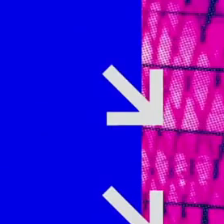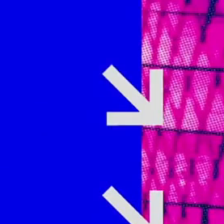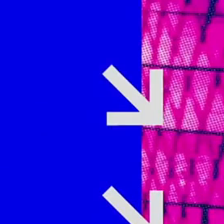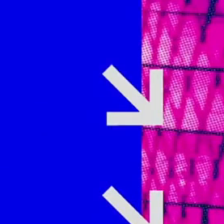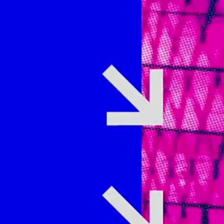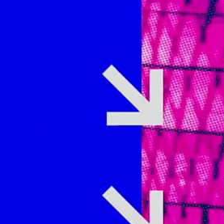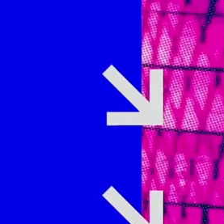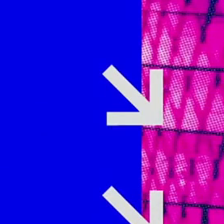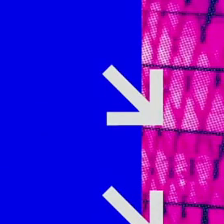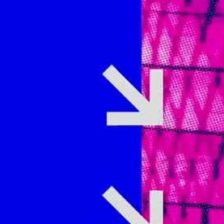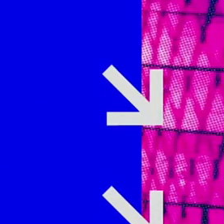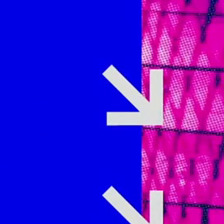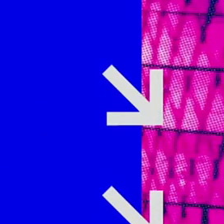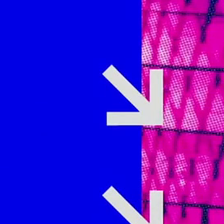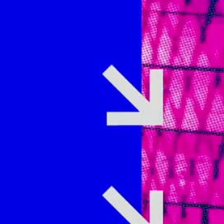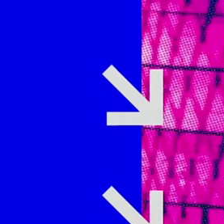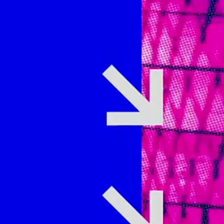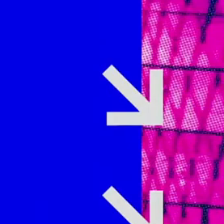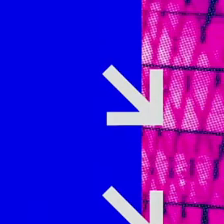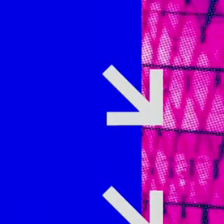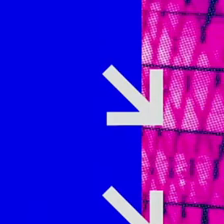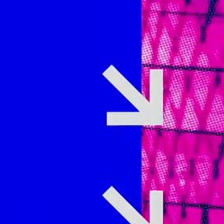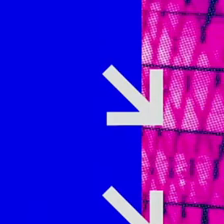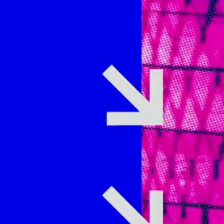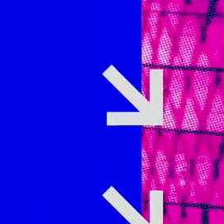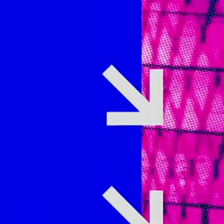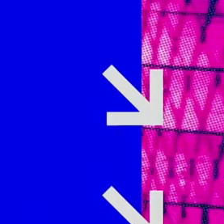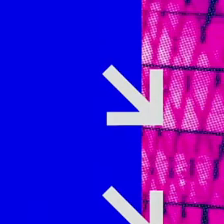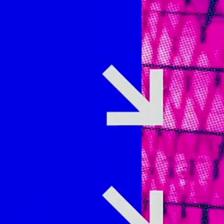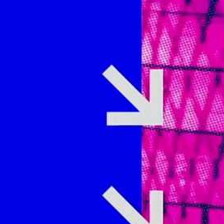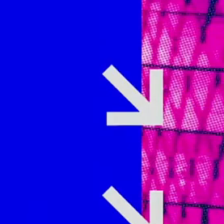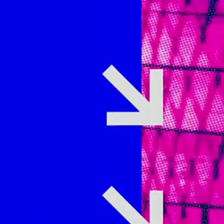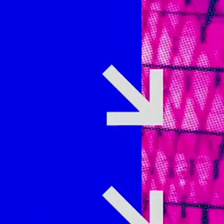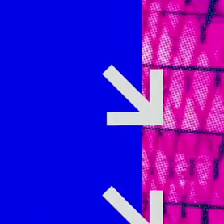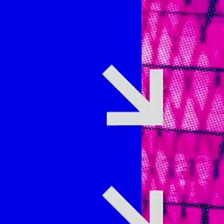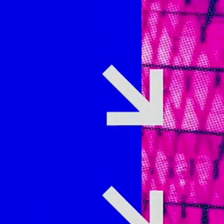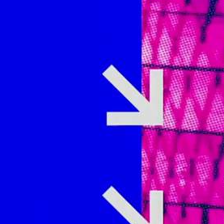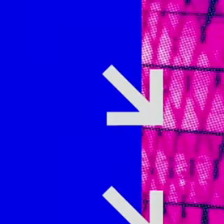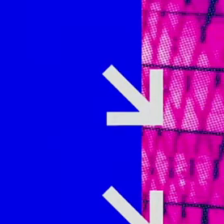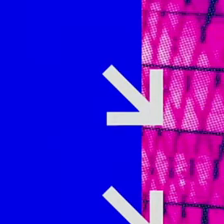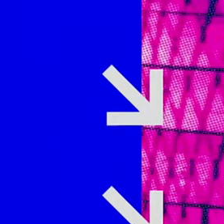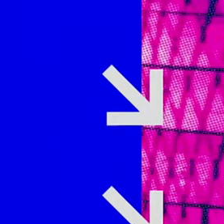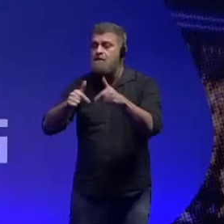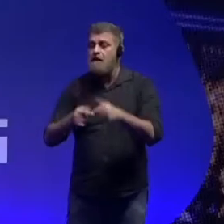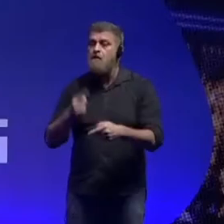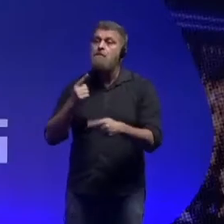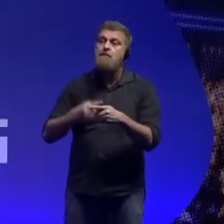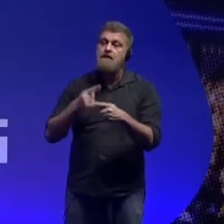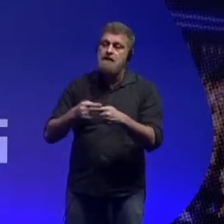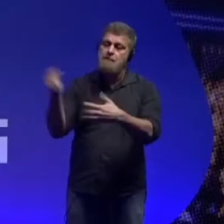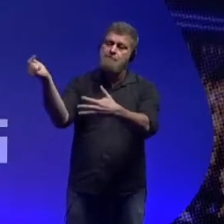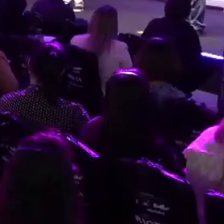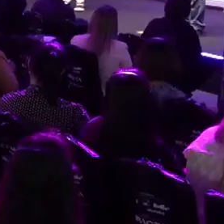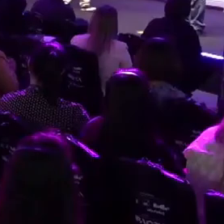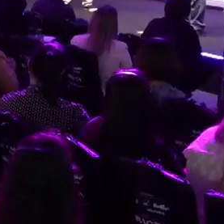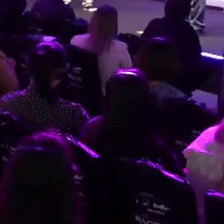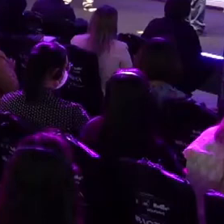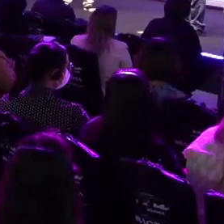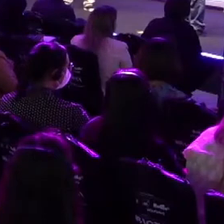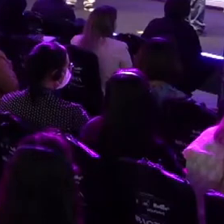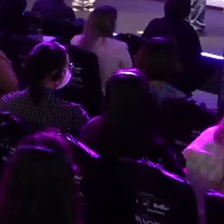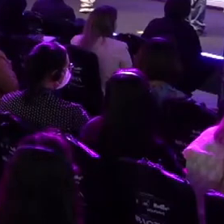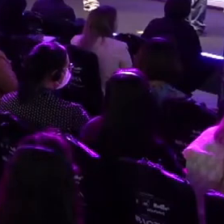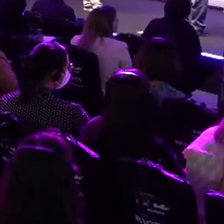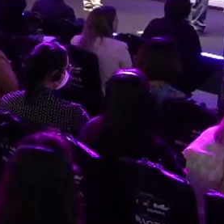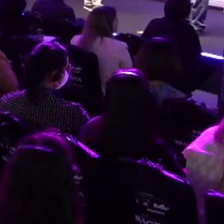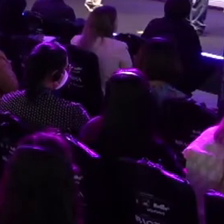se você é feliz ou se você não é feliz com o seu trabalho, quais são os motivos? Por quê? E